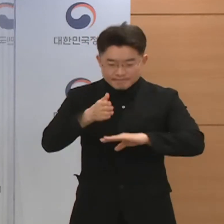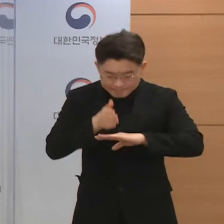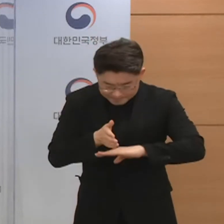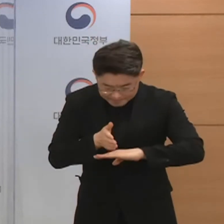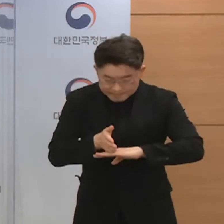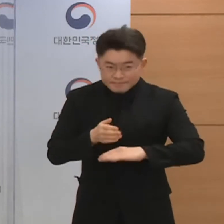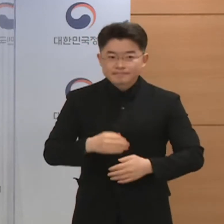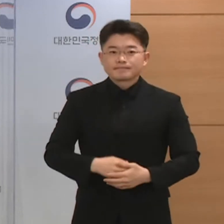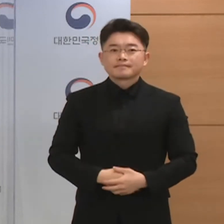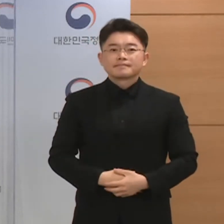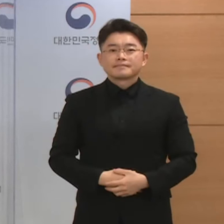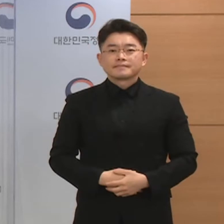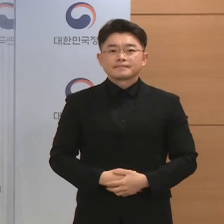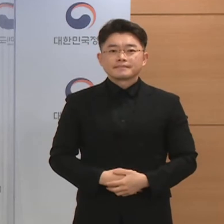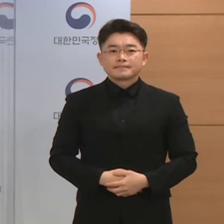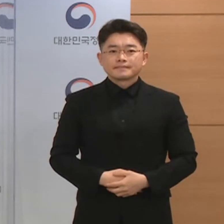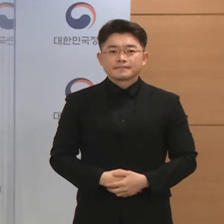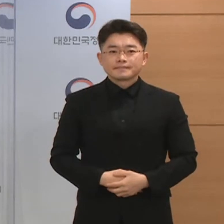감사합니다.